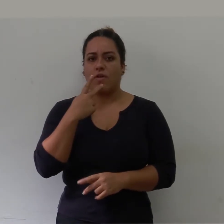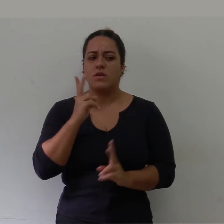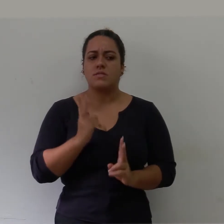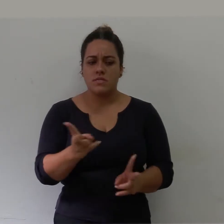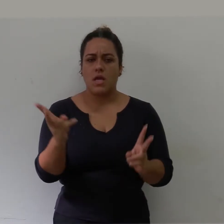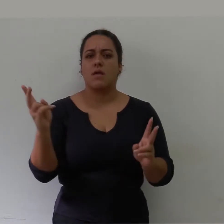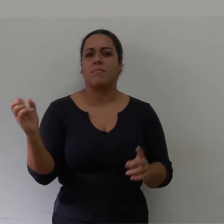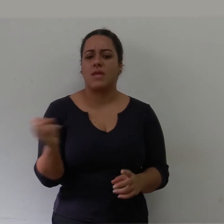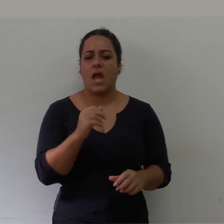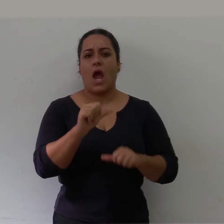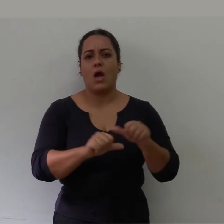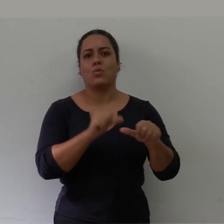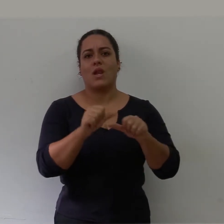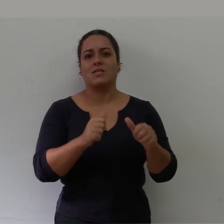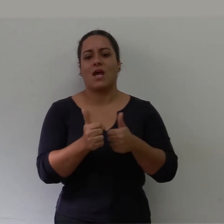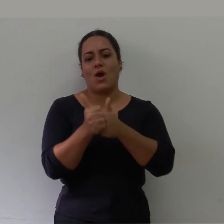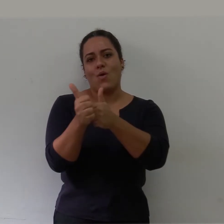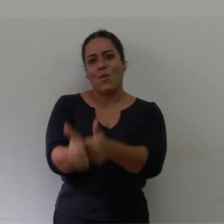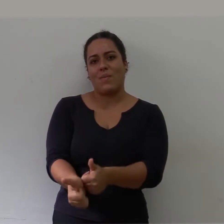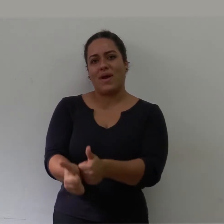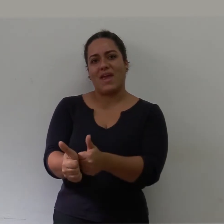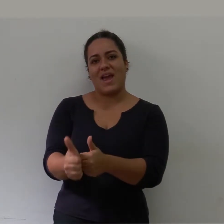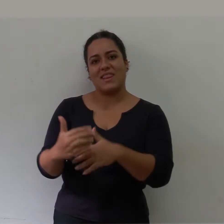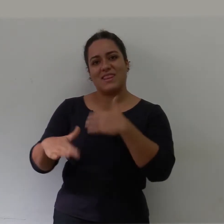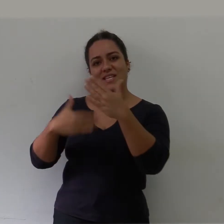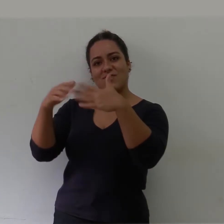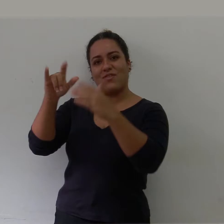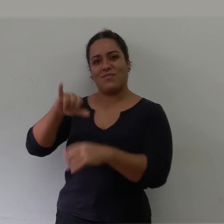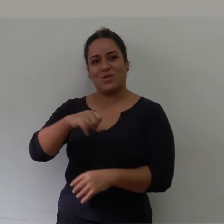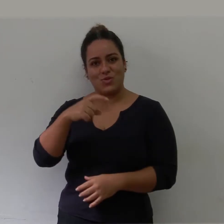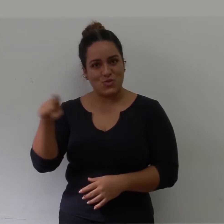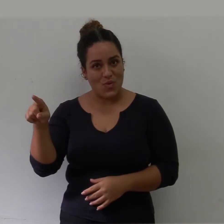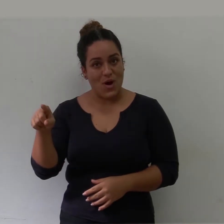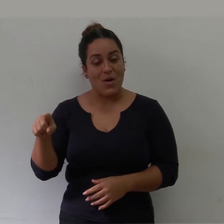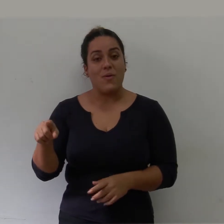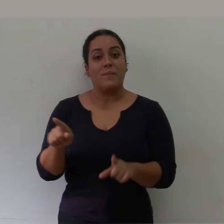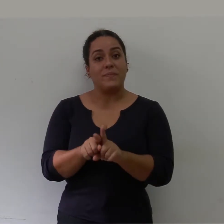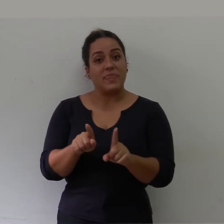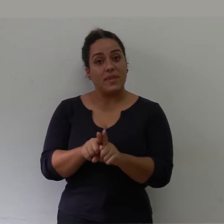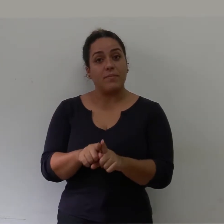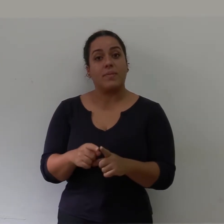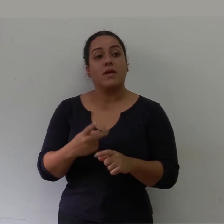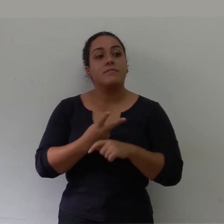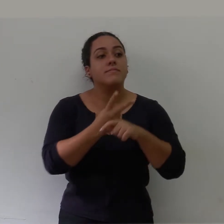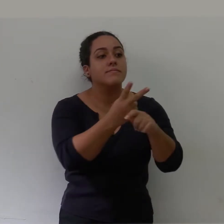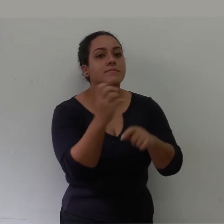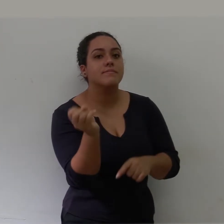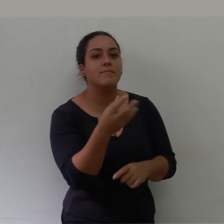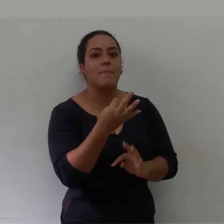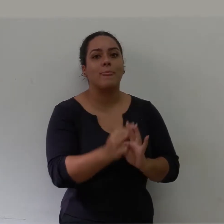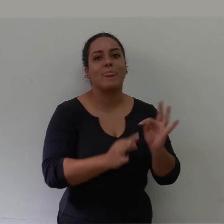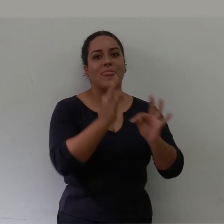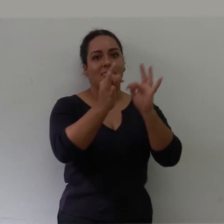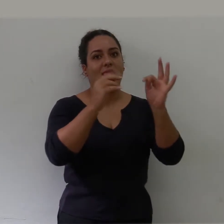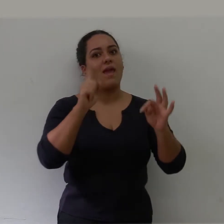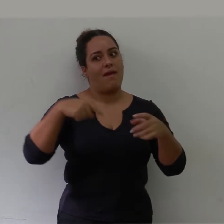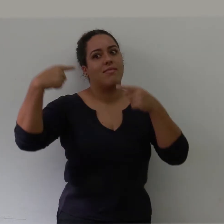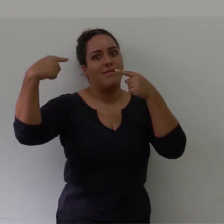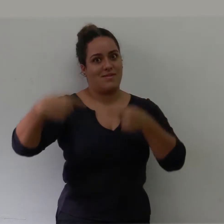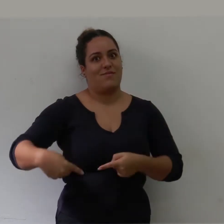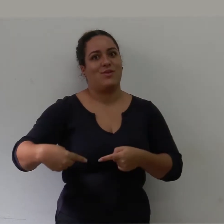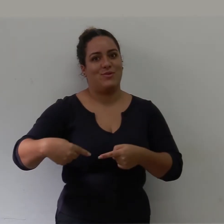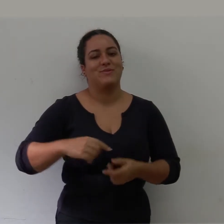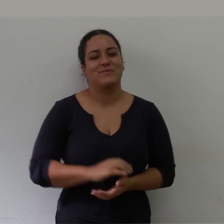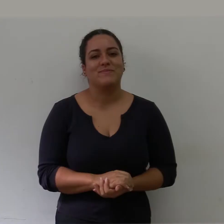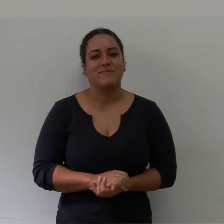sempre atualizado, acompanhar o desenvolvimento do João a partir do uso da tecnologia é um desafio.